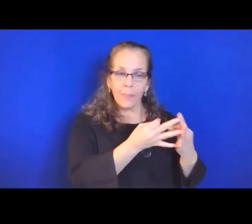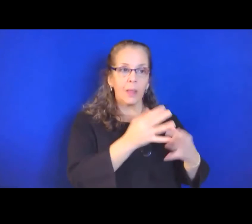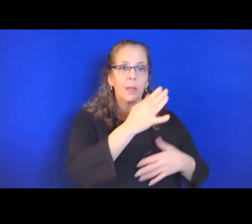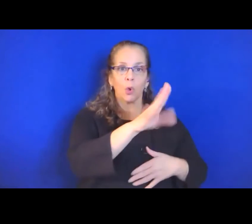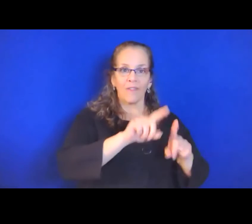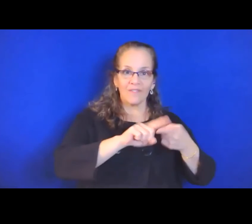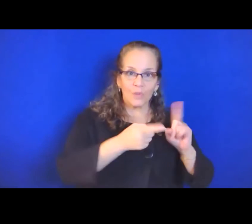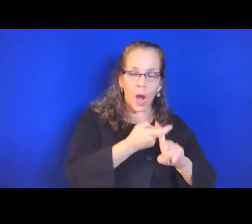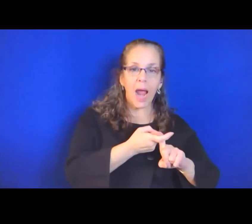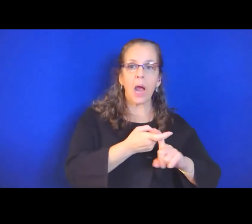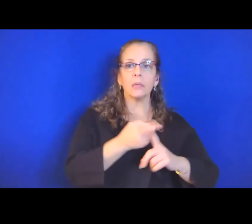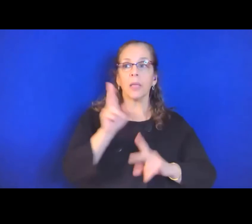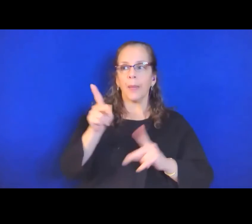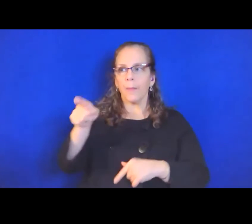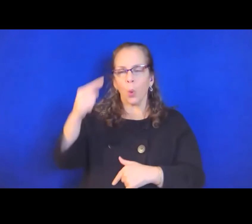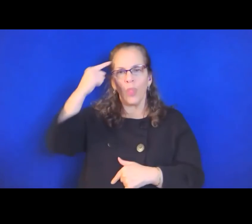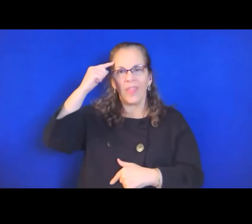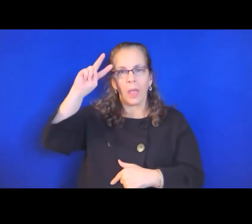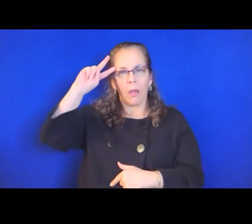不正确的消息，